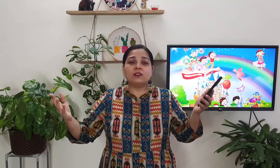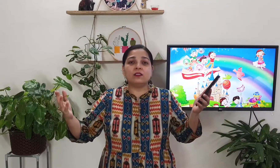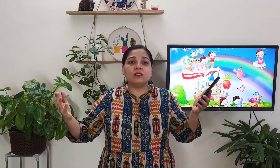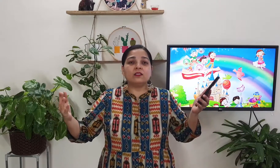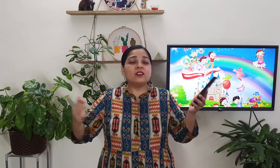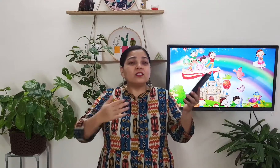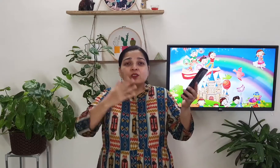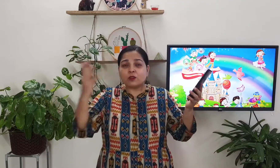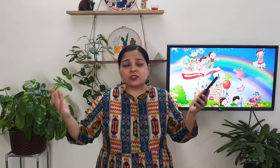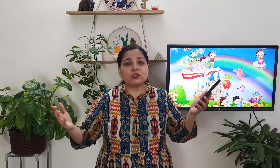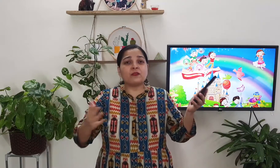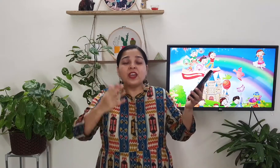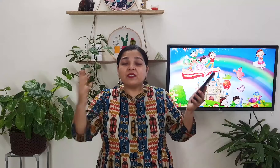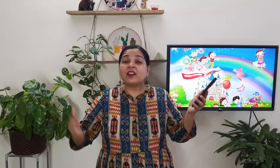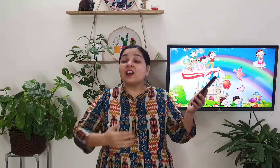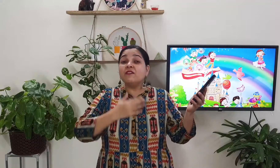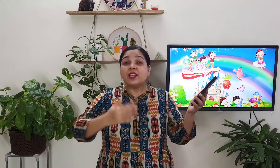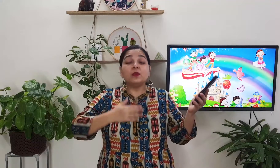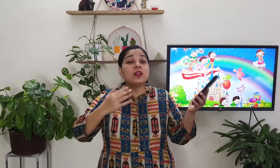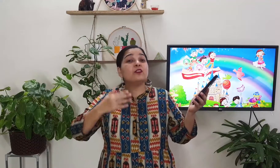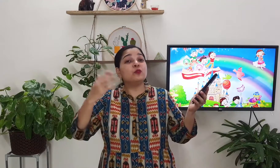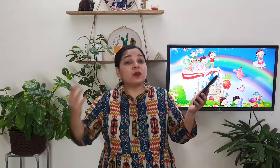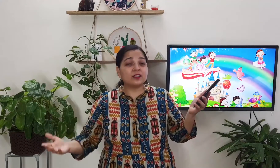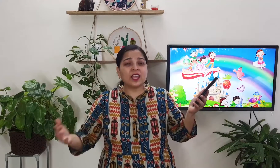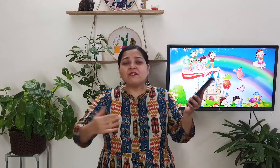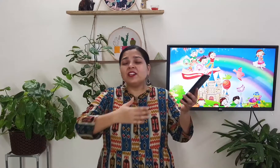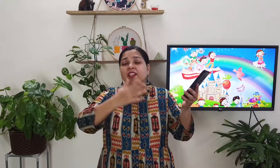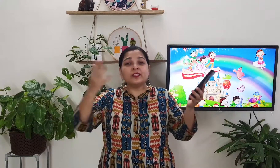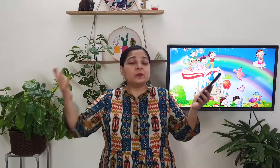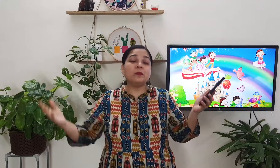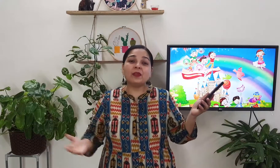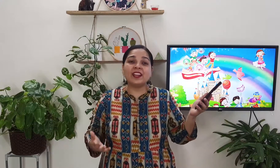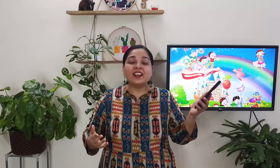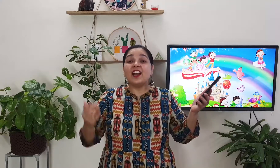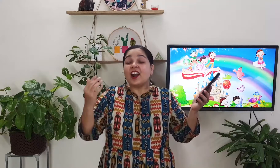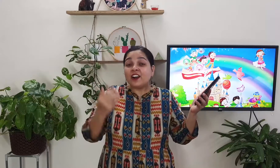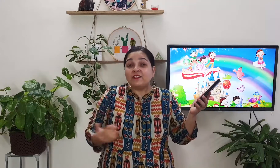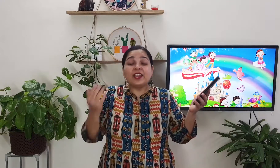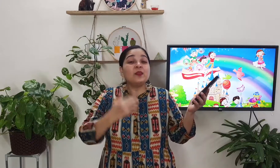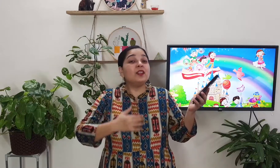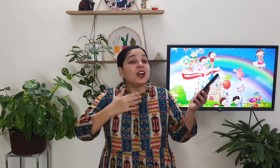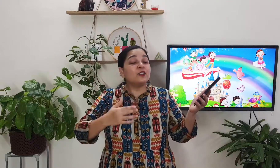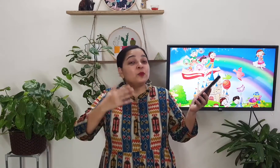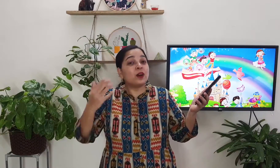நாம் சந்தோஷப்படுவதற்கு உண்டு. நமக்கு குறைவு ஒன்றும் இல்லை. நம் வாழ்வில்